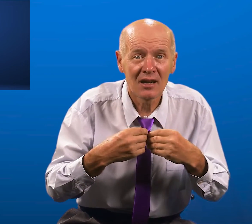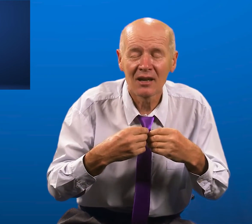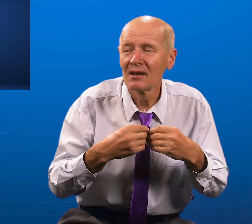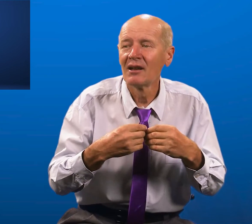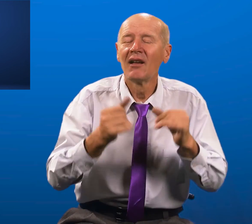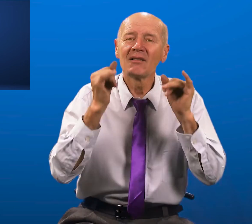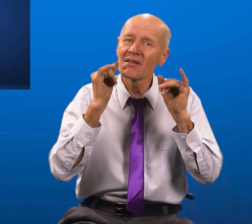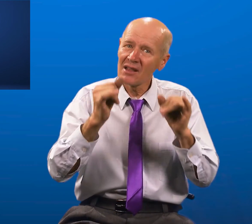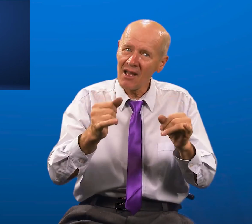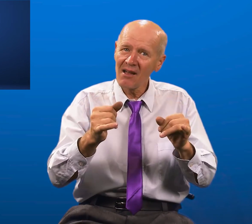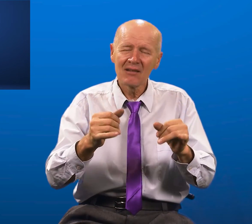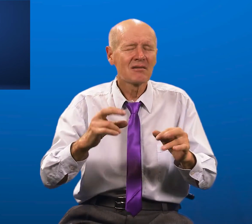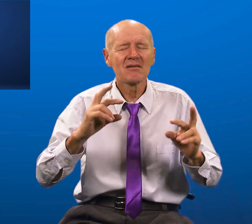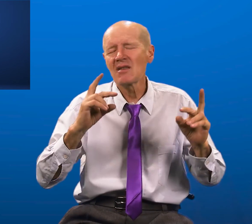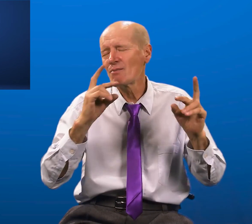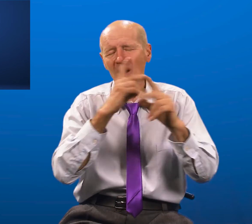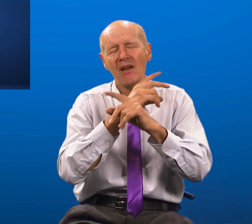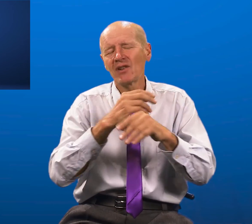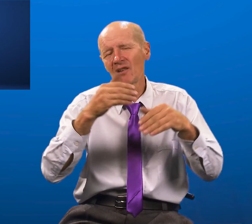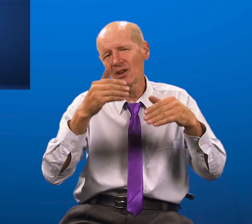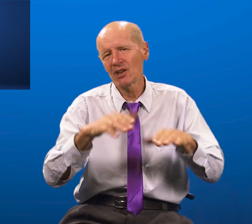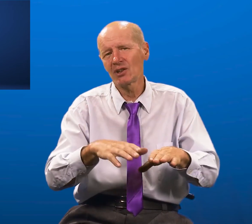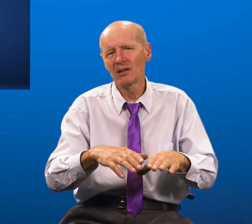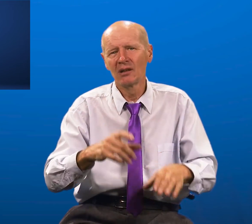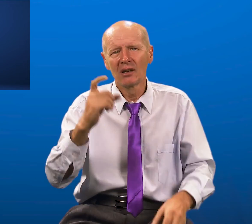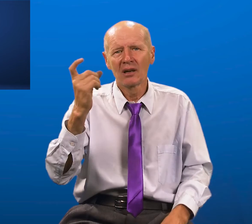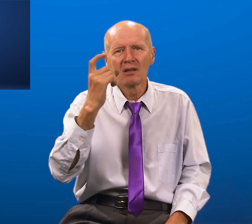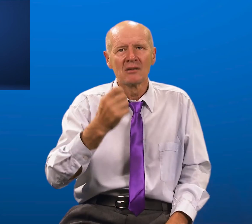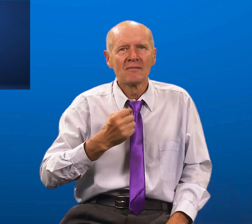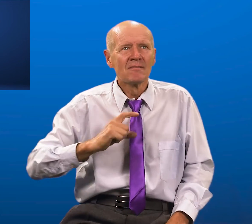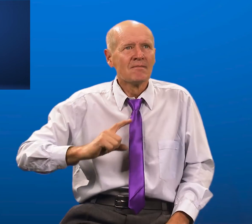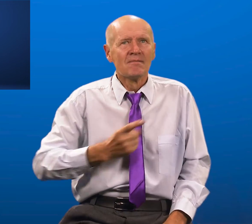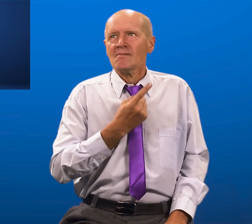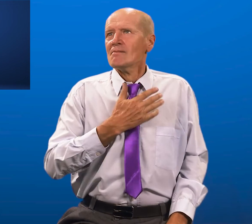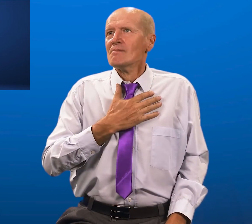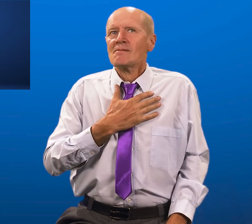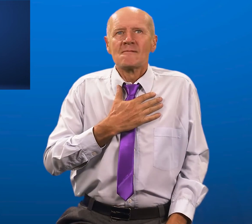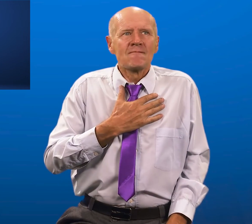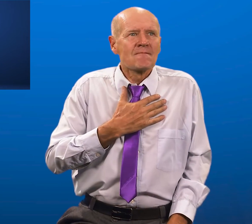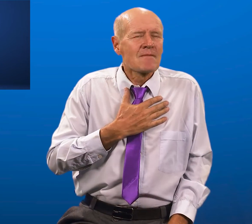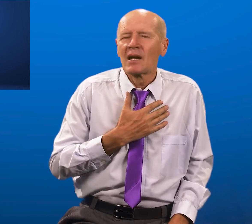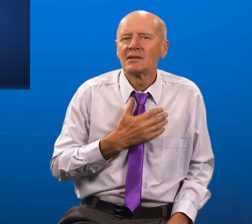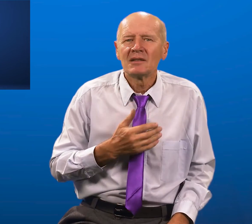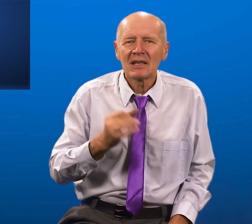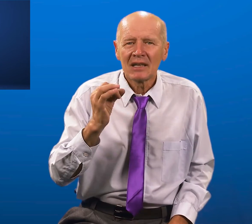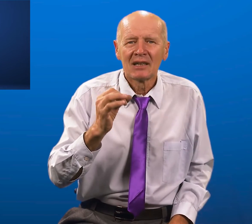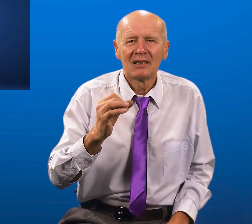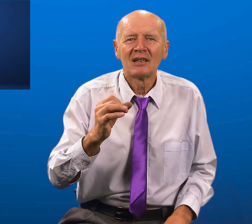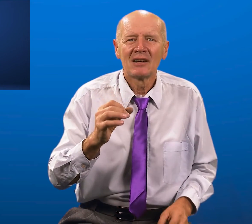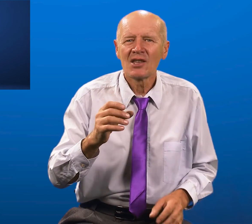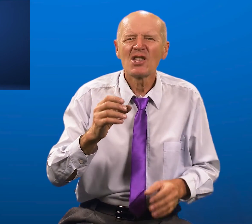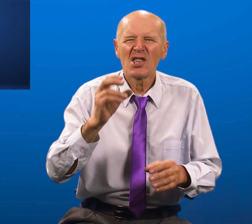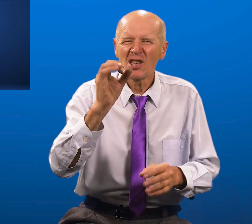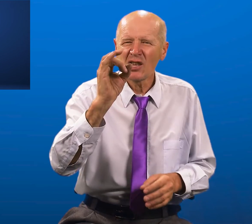неправильные решения. Естественно, хозяин гневается. Этот гнев приводит Иосифа